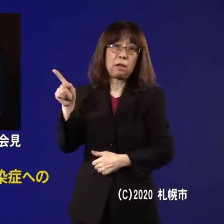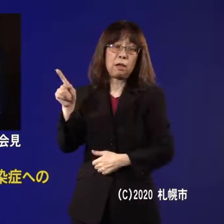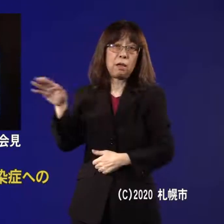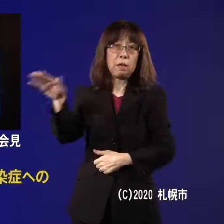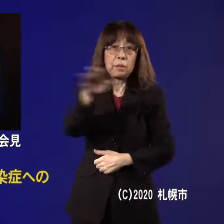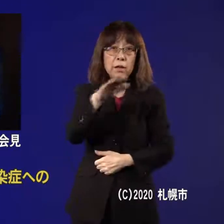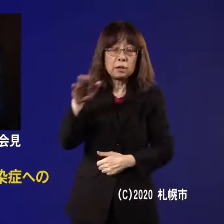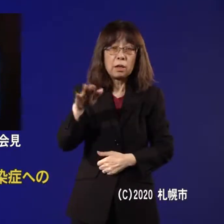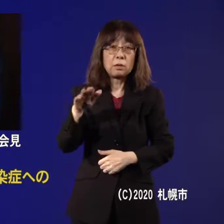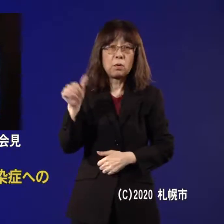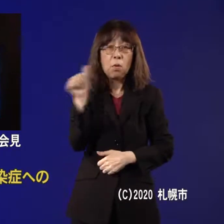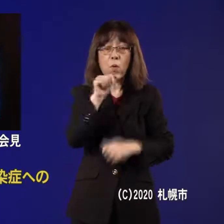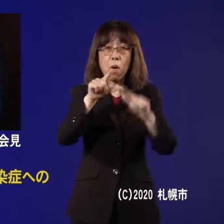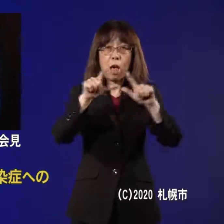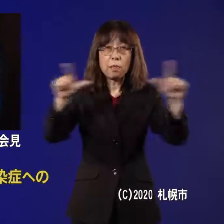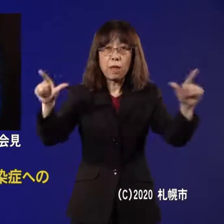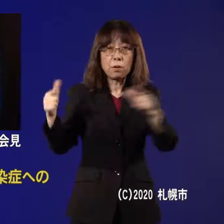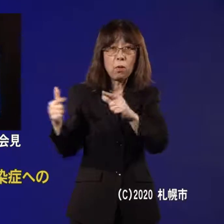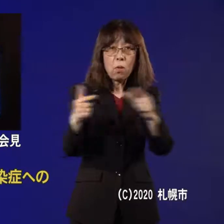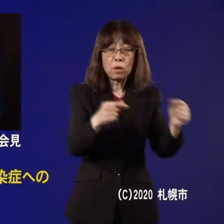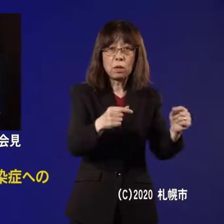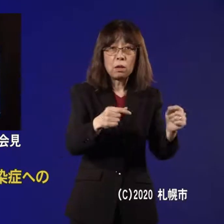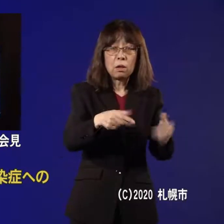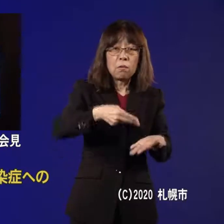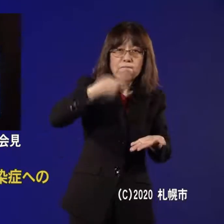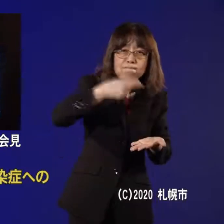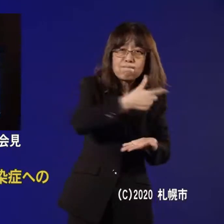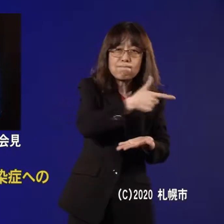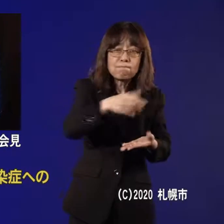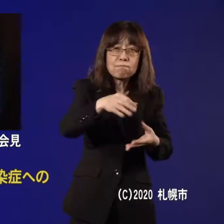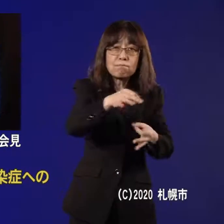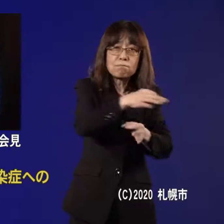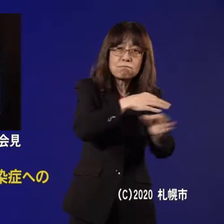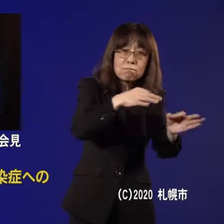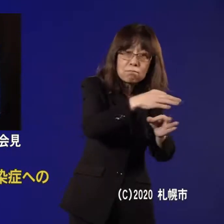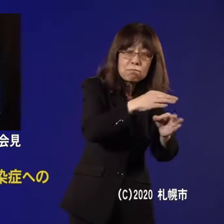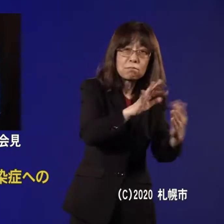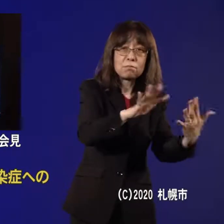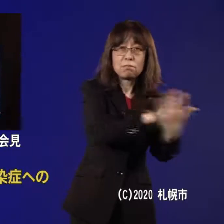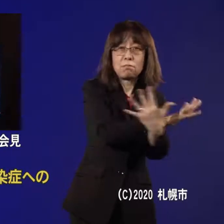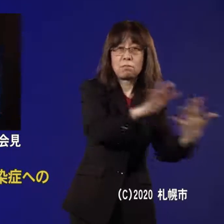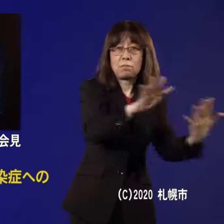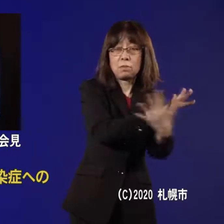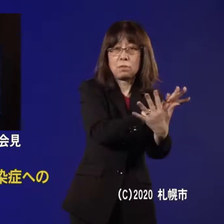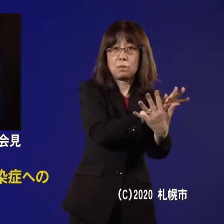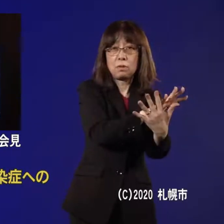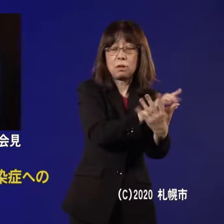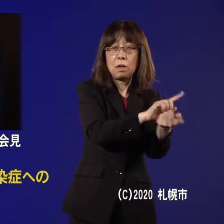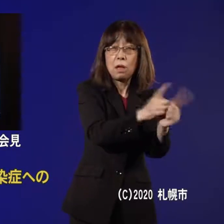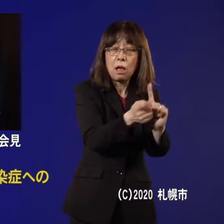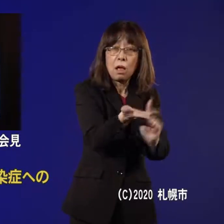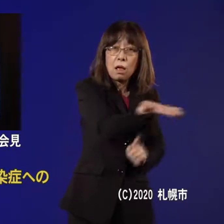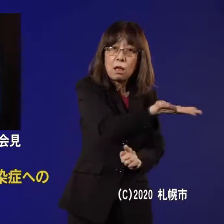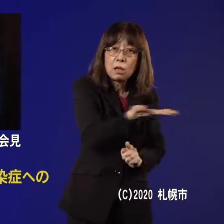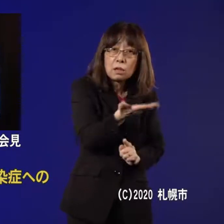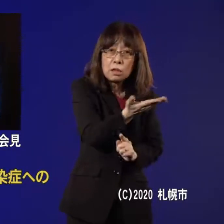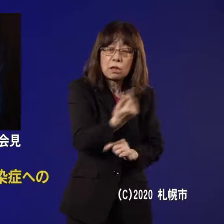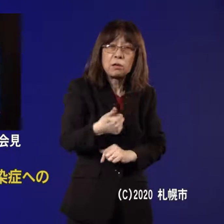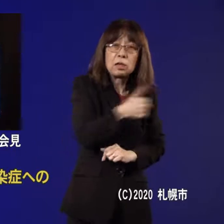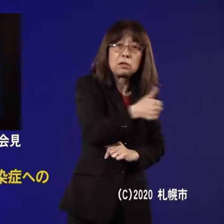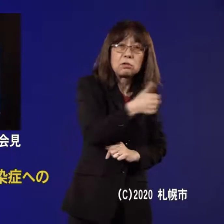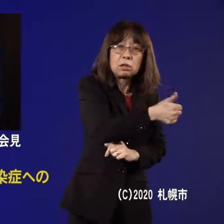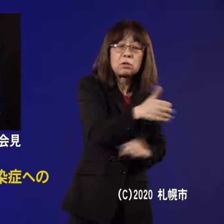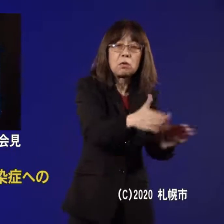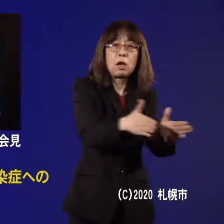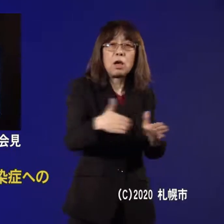通り、繁華街の接客を伴う飲食店への外出自粛ということで、これ